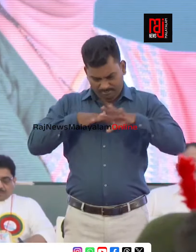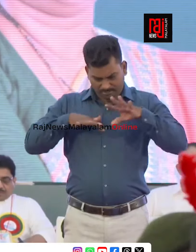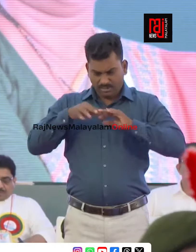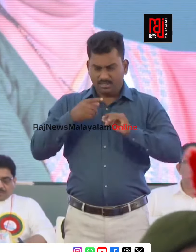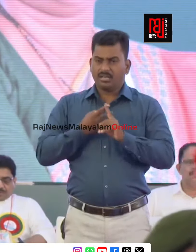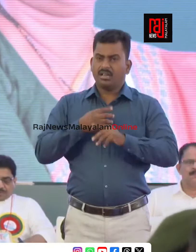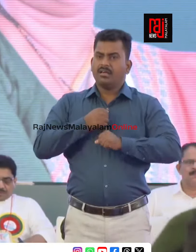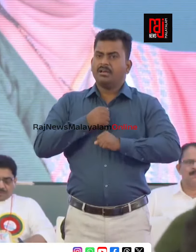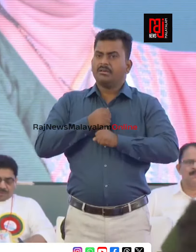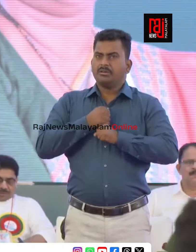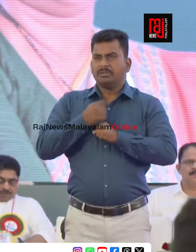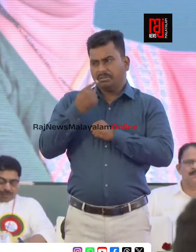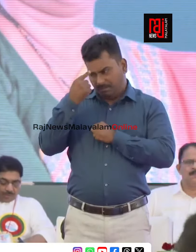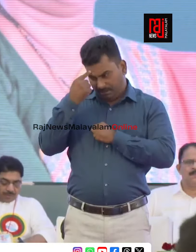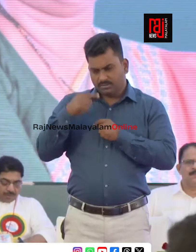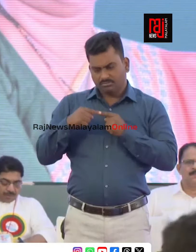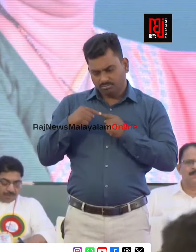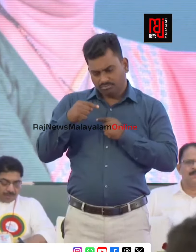സംസ്ഥാന